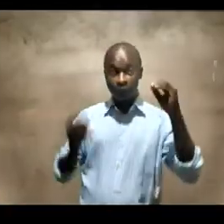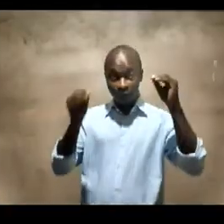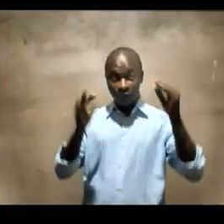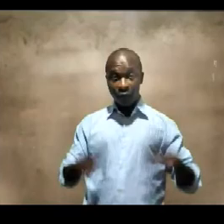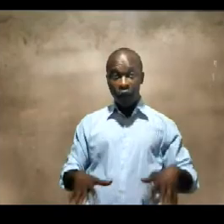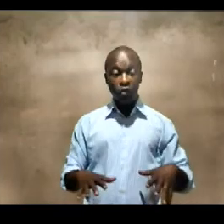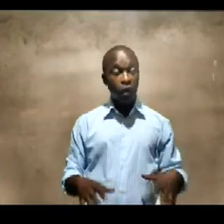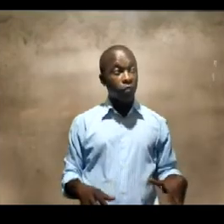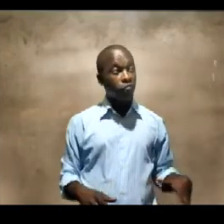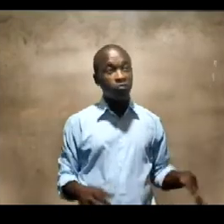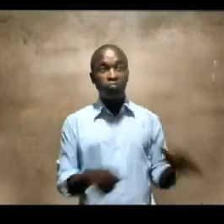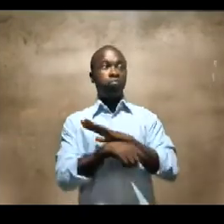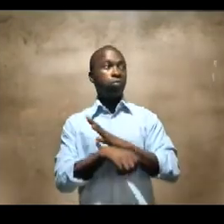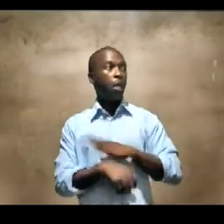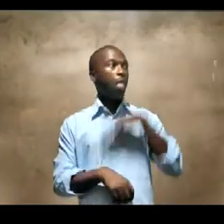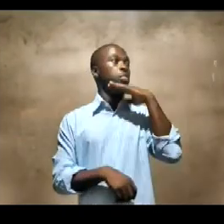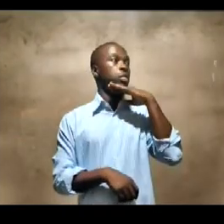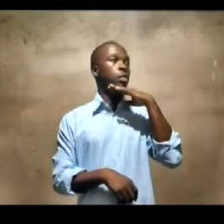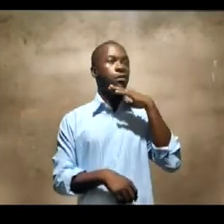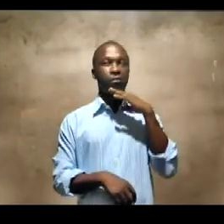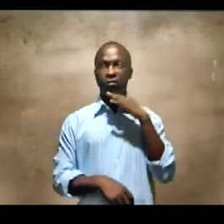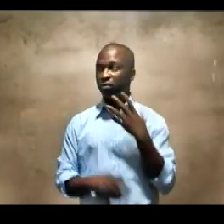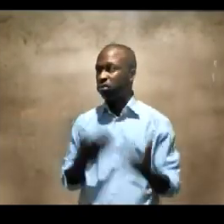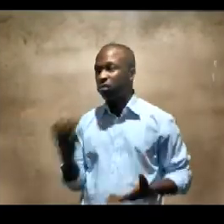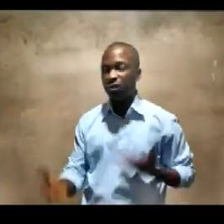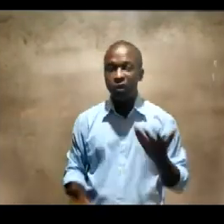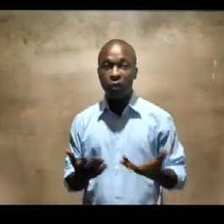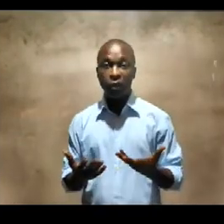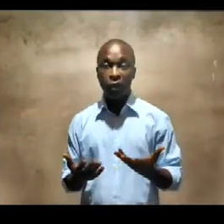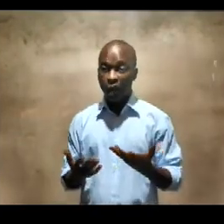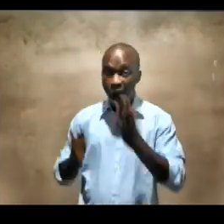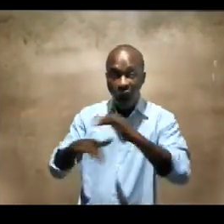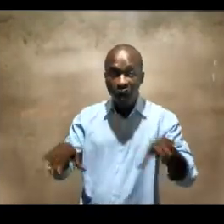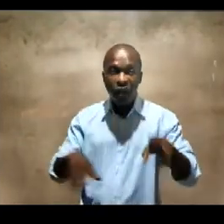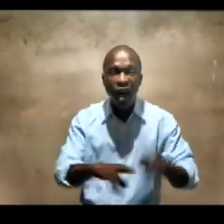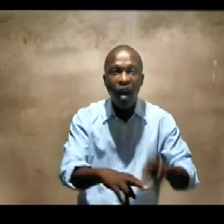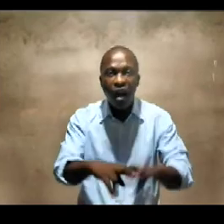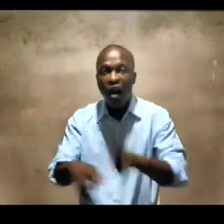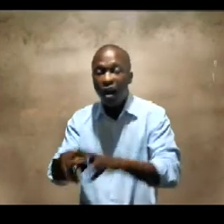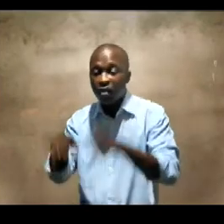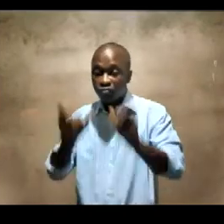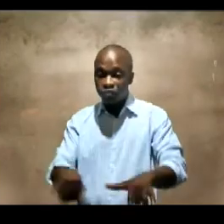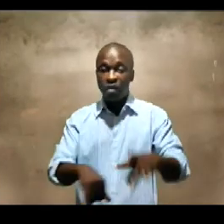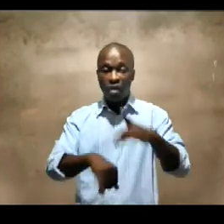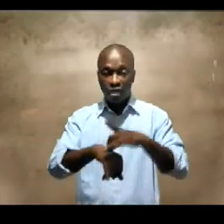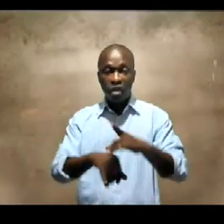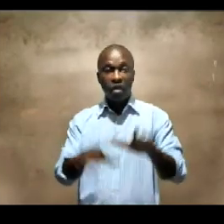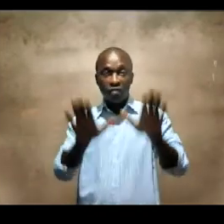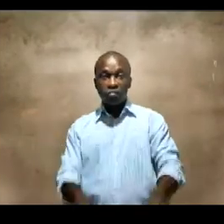Un enseignant débordé, des élèves assis à qui mieux, à même le sol, ou sur des sièges de